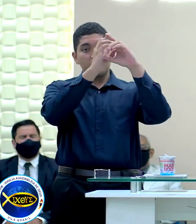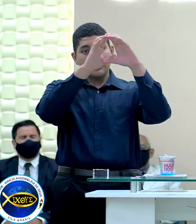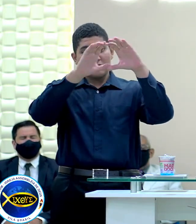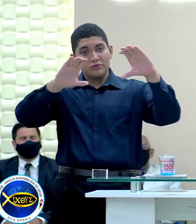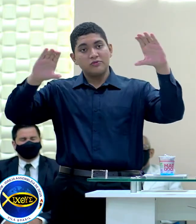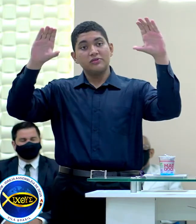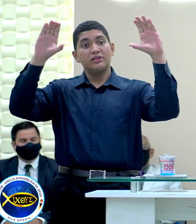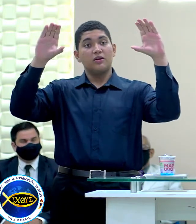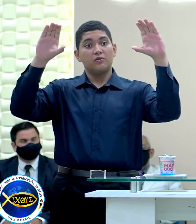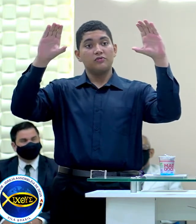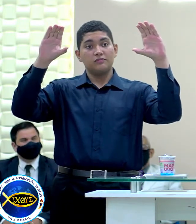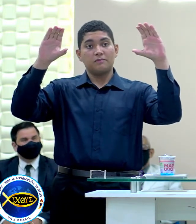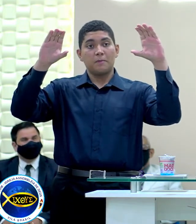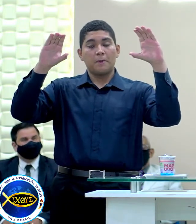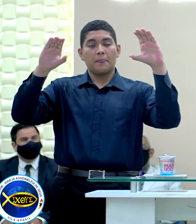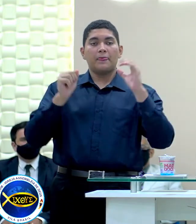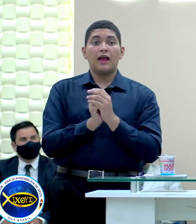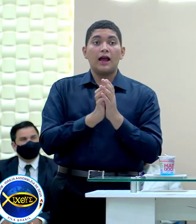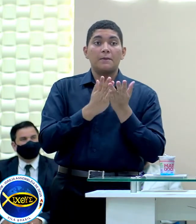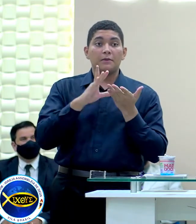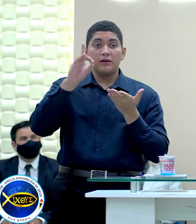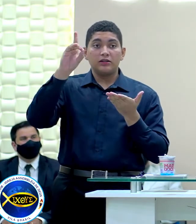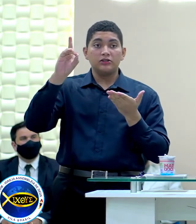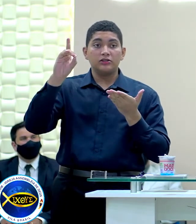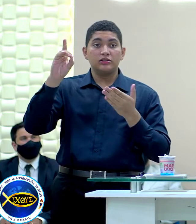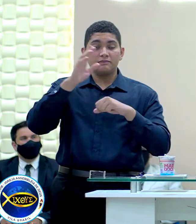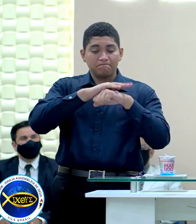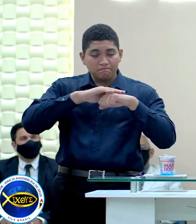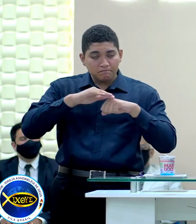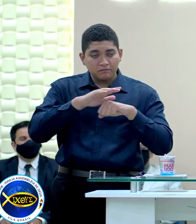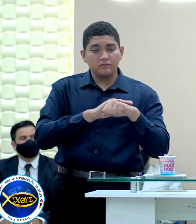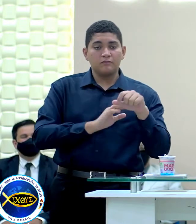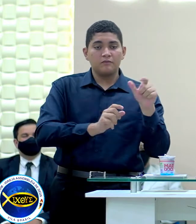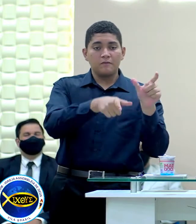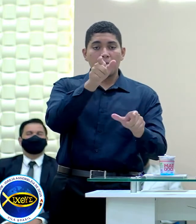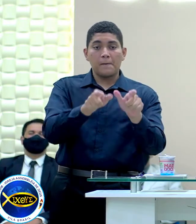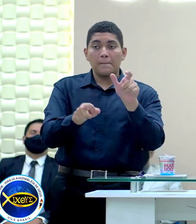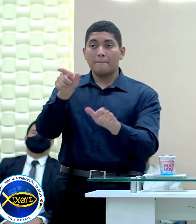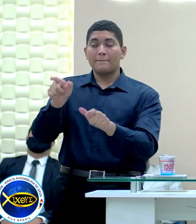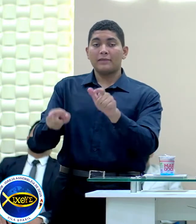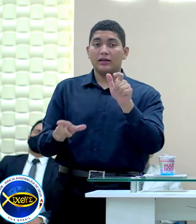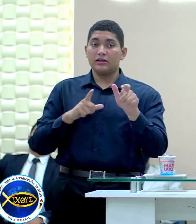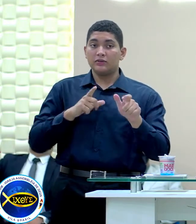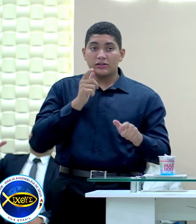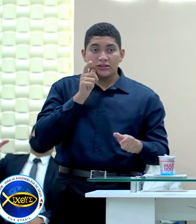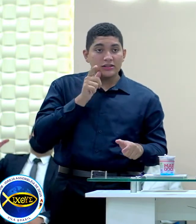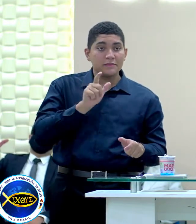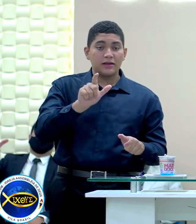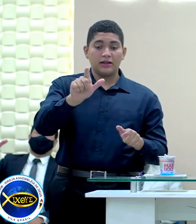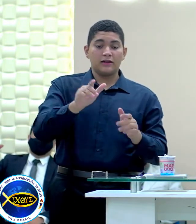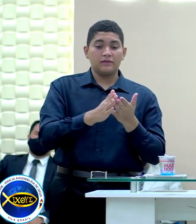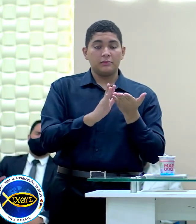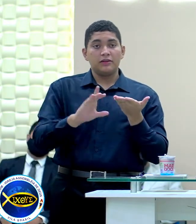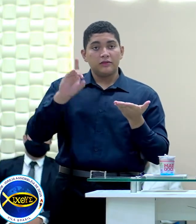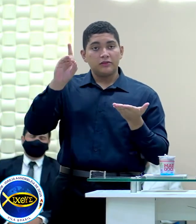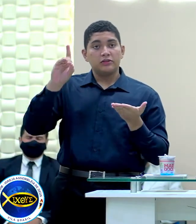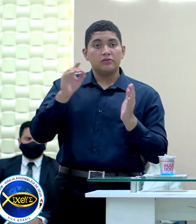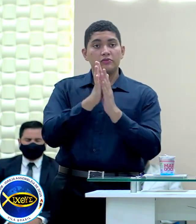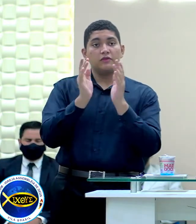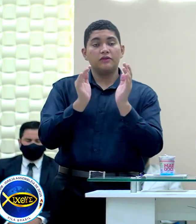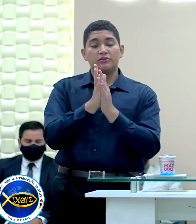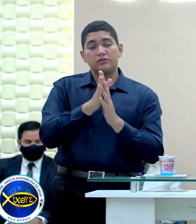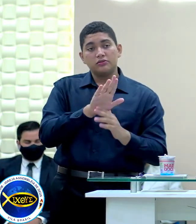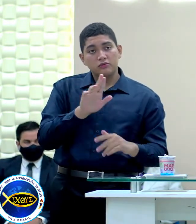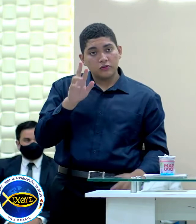A Bíblia diz: consolai-vos uns aos outros com estas palavras. Louvado seja o santo